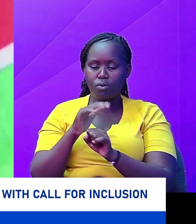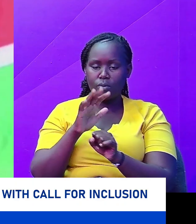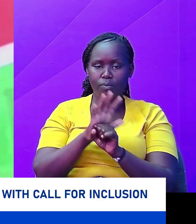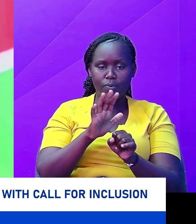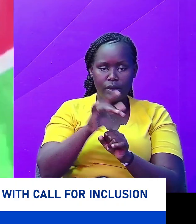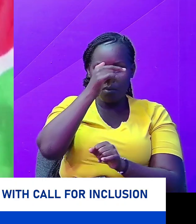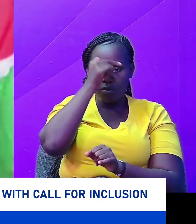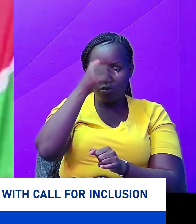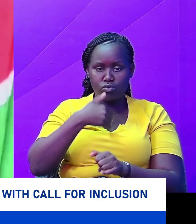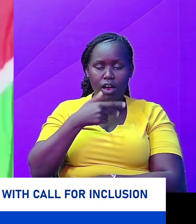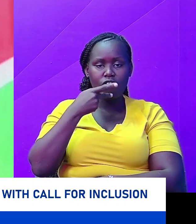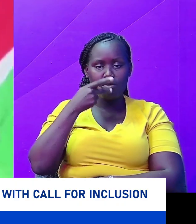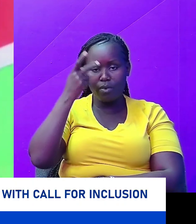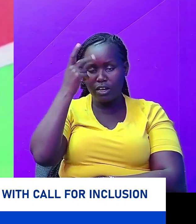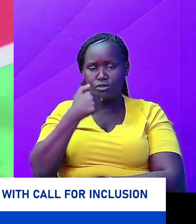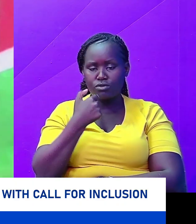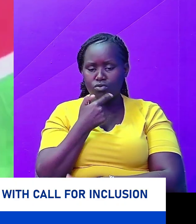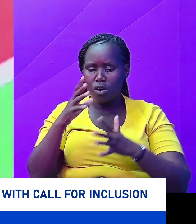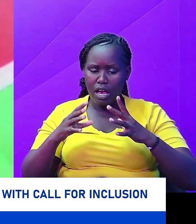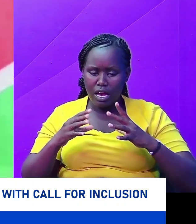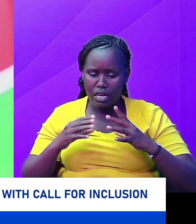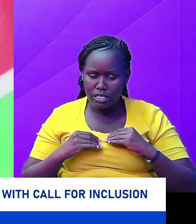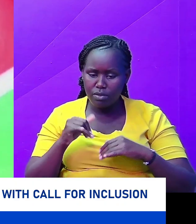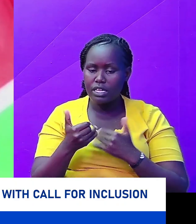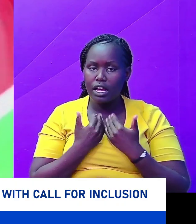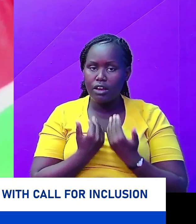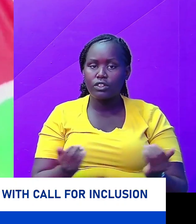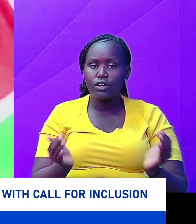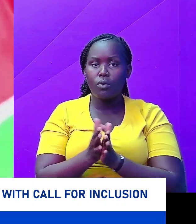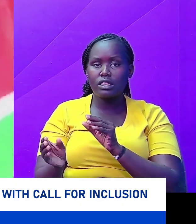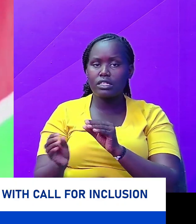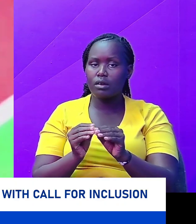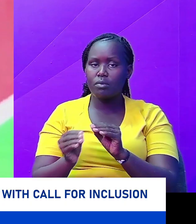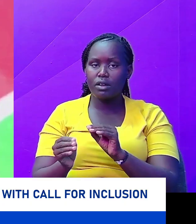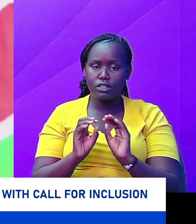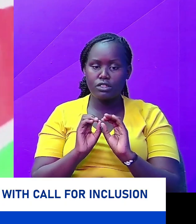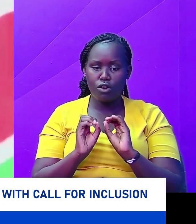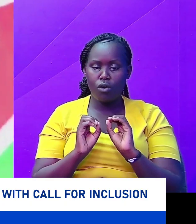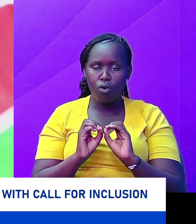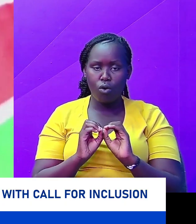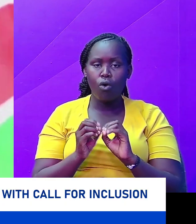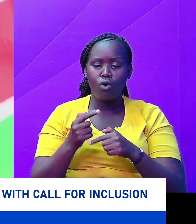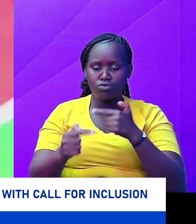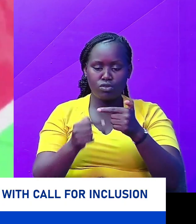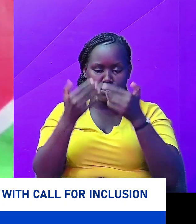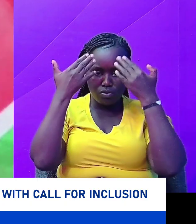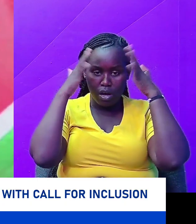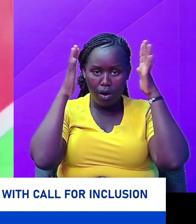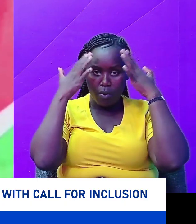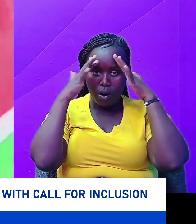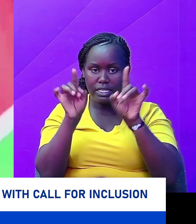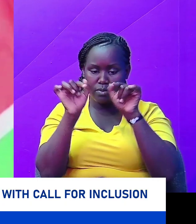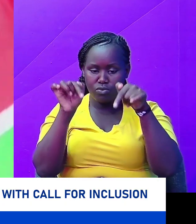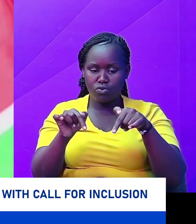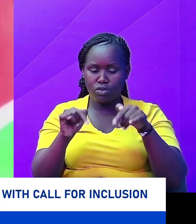na wazazi ambaye bado hawajaweza kukubaliana kwamba wako na watoto wenye ulemavu. Kwa hivyo tunaendelea kufanya hii awareness, na hata siku hii ya leo pia